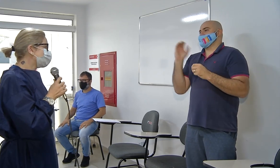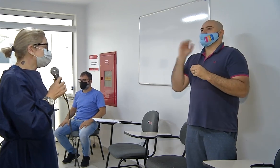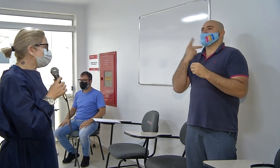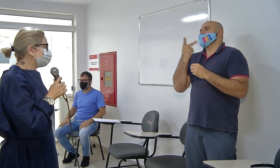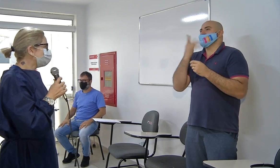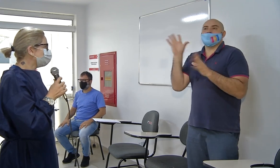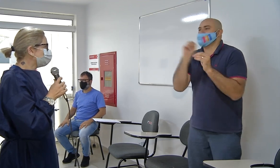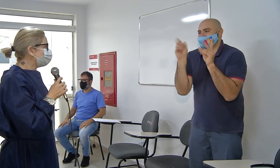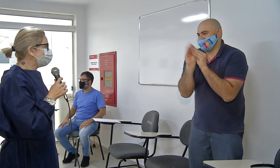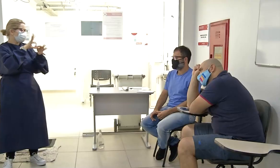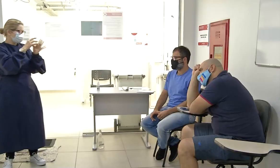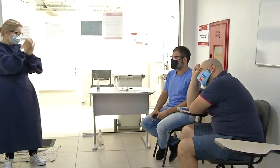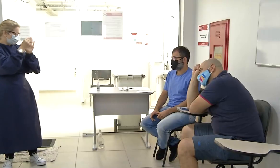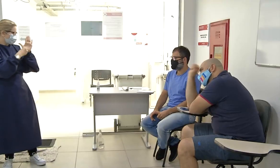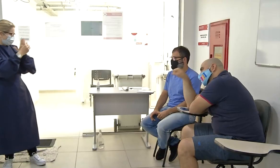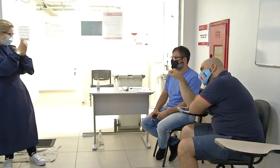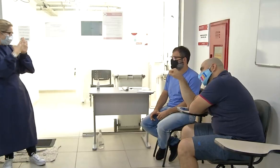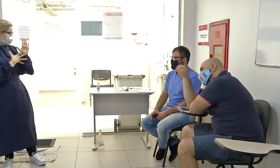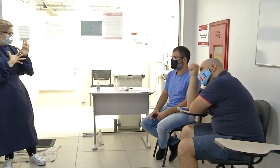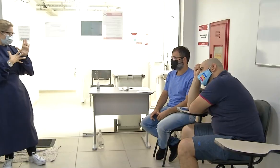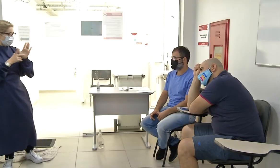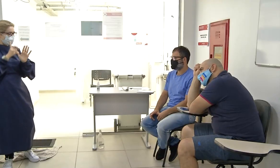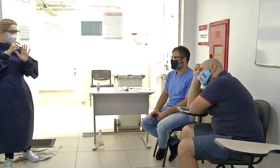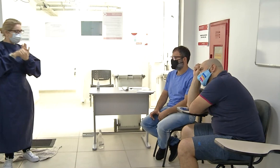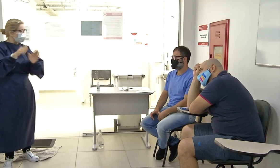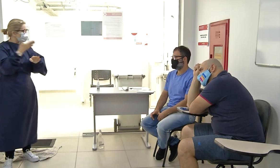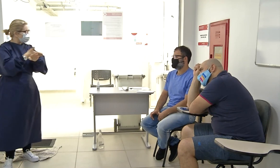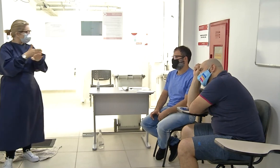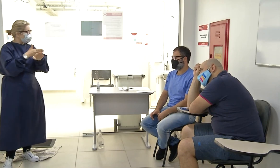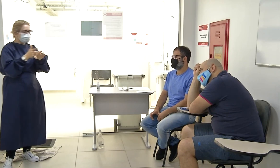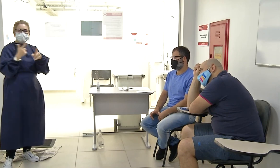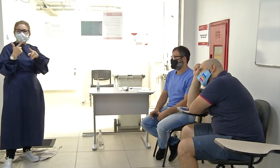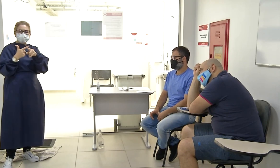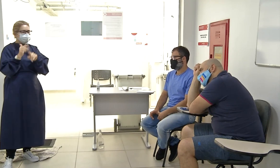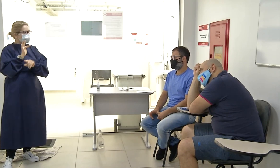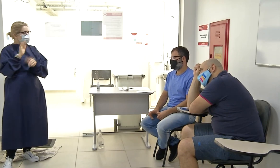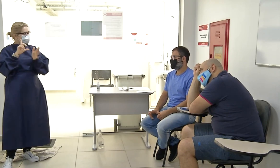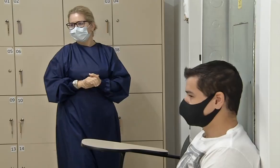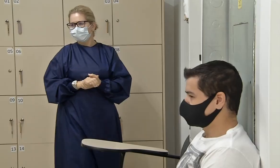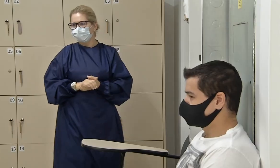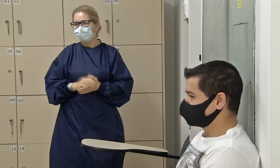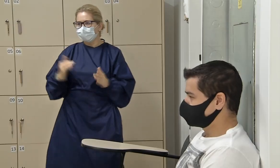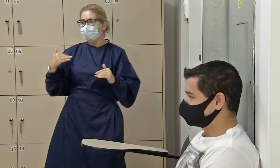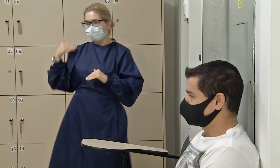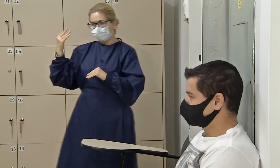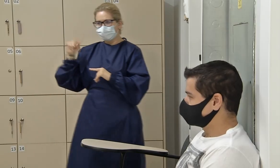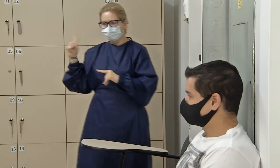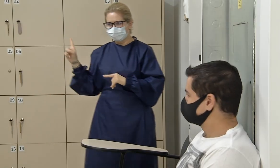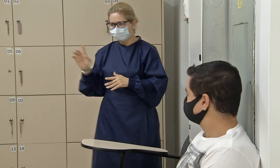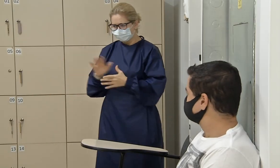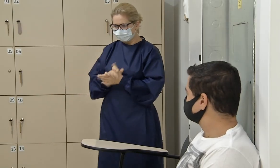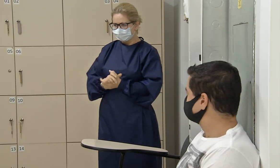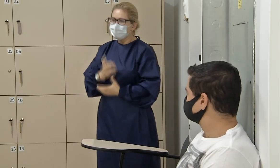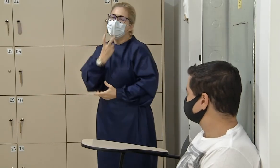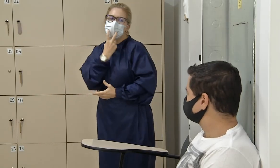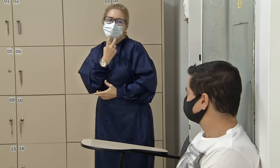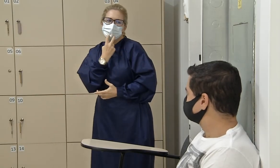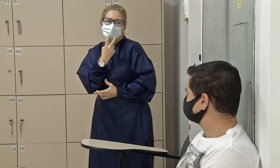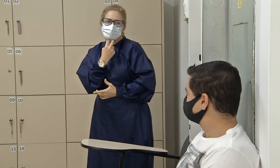Esse projeto é muito bom. Antes da aplicação do projeto, foram realizadas formações sobre Libras na área médica. Eu faço